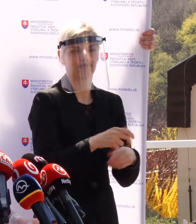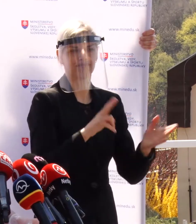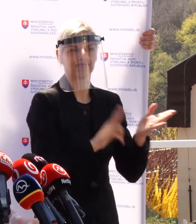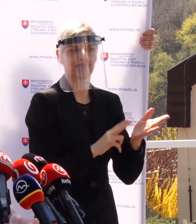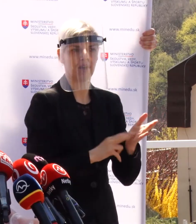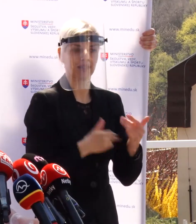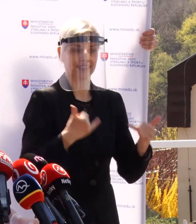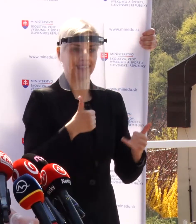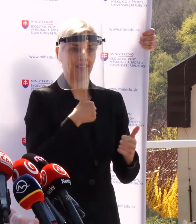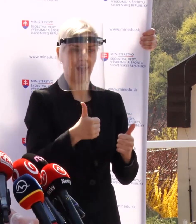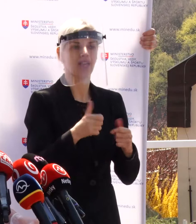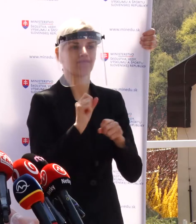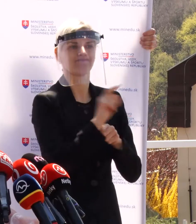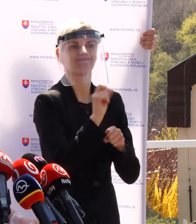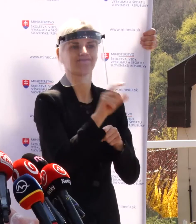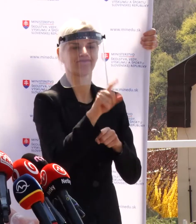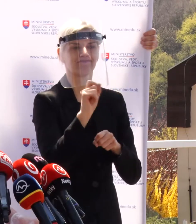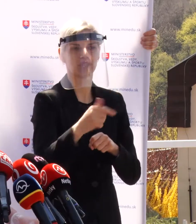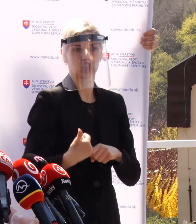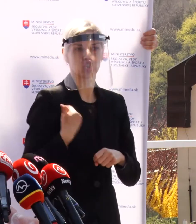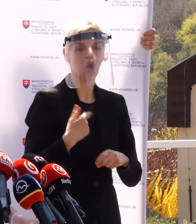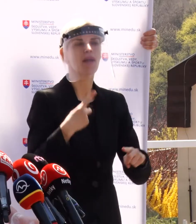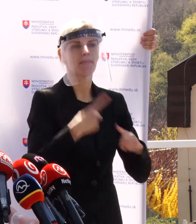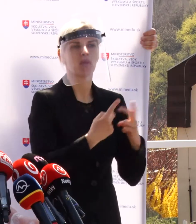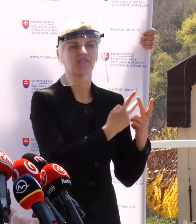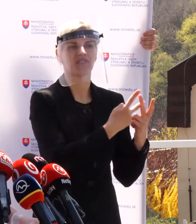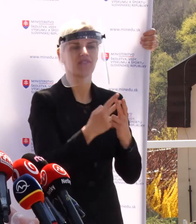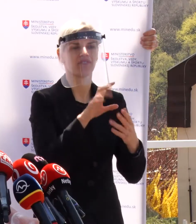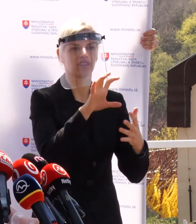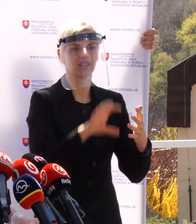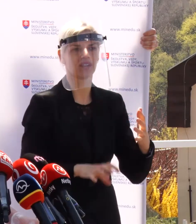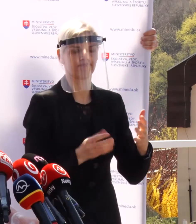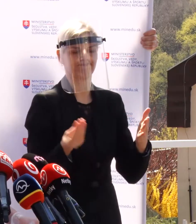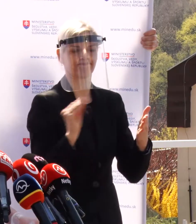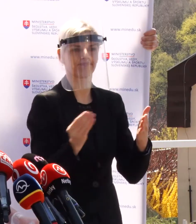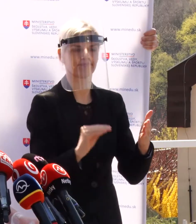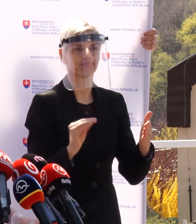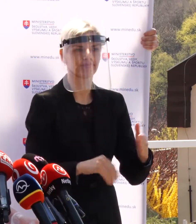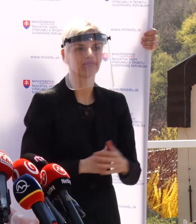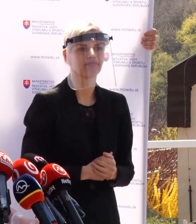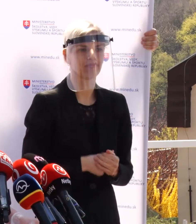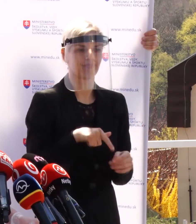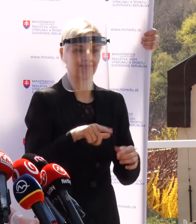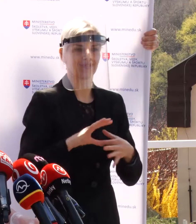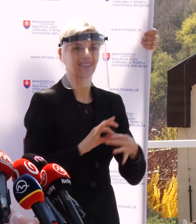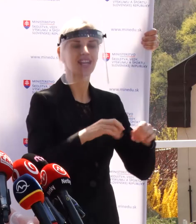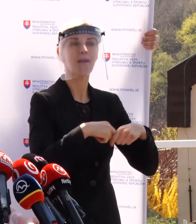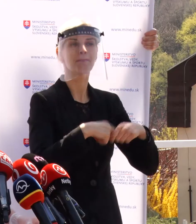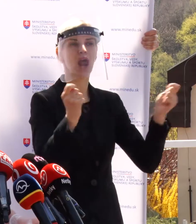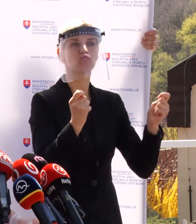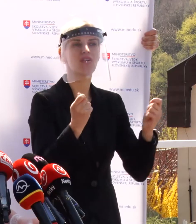dňa školám a takisto zverejnené na portáli Učíme na diaľku. Hlavným princípom hodnotenia v čase prerušeného vyučovania